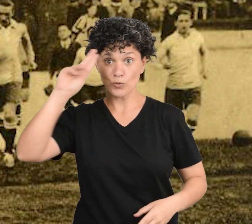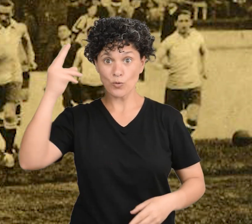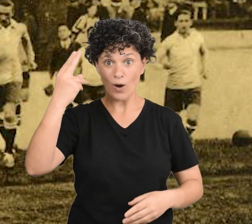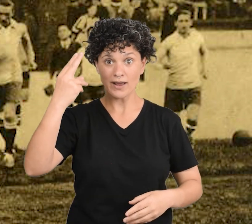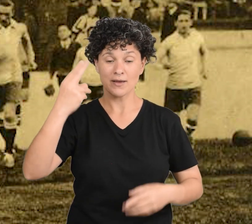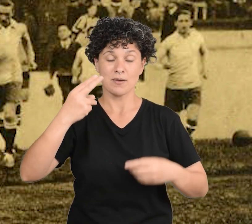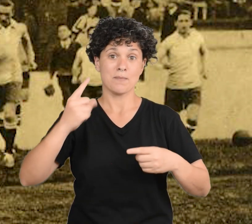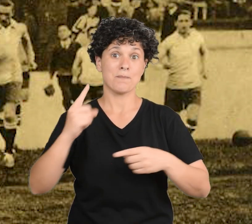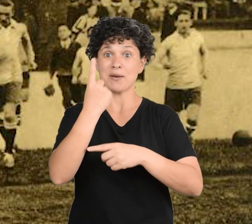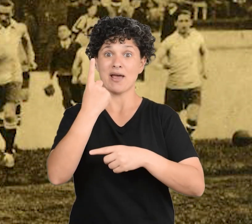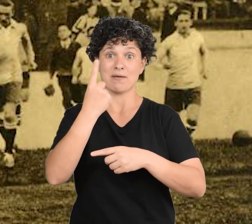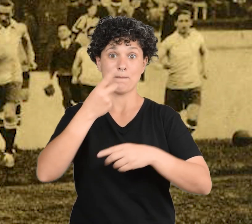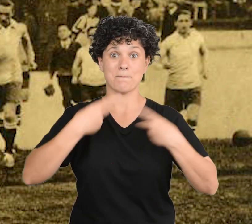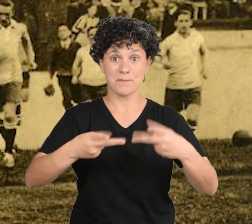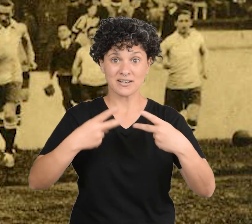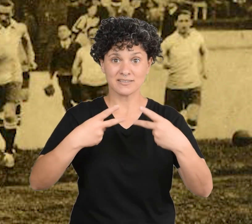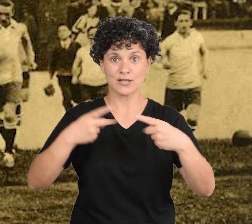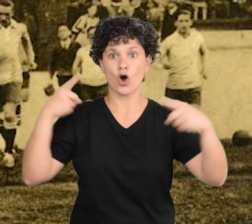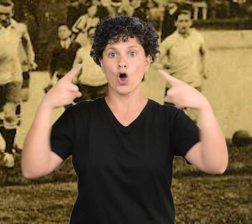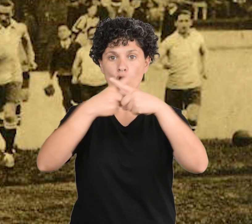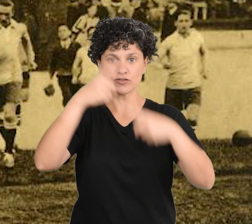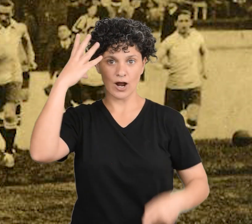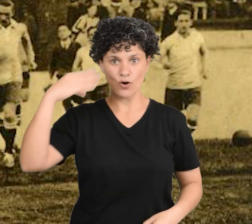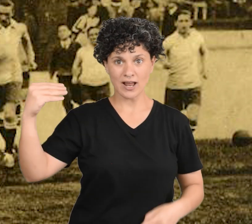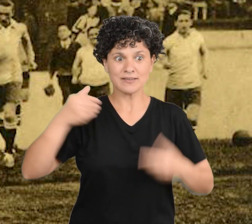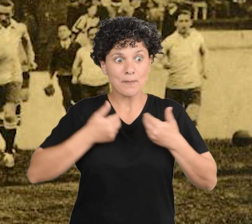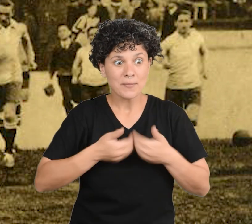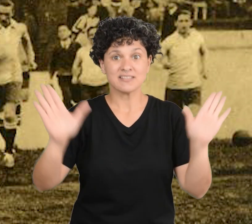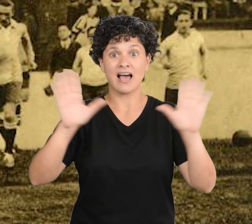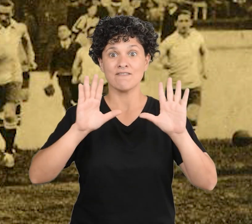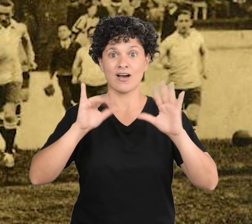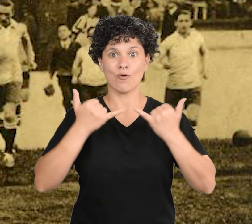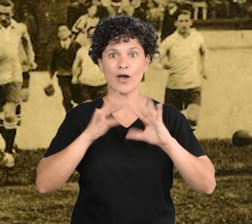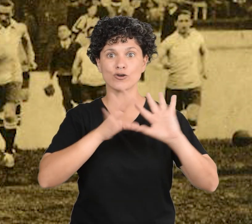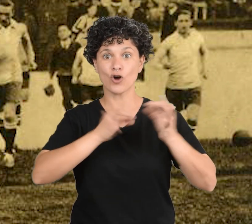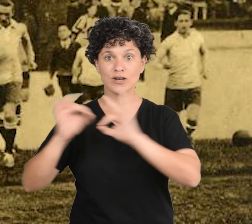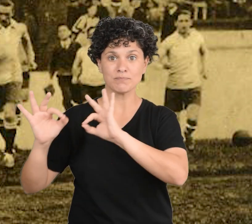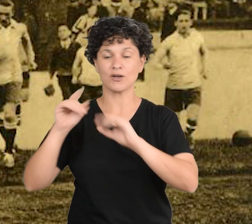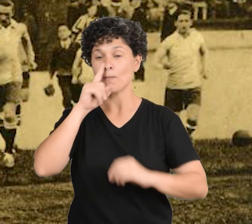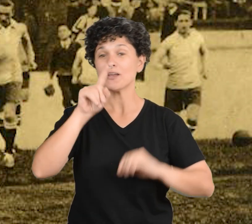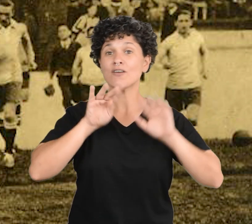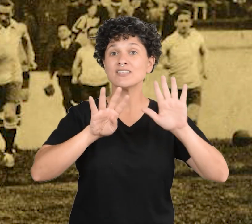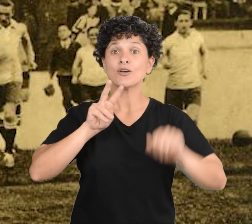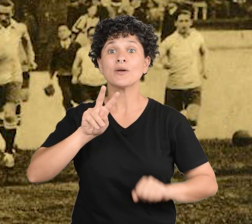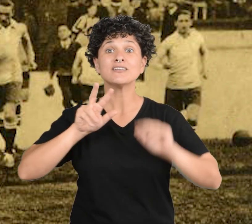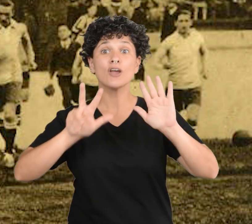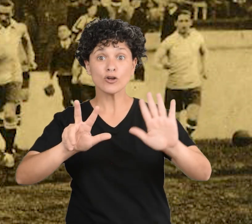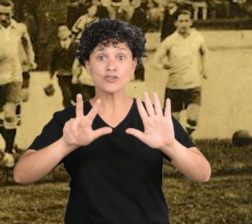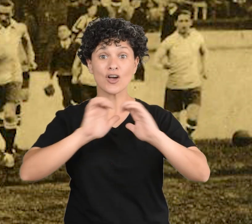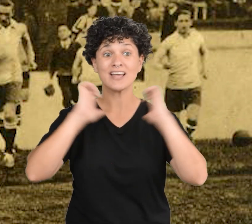del equipo uruguayo de fútbol en el partido debut con Holanda. Se daba inicio a los Juegos Olímpicos